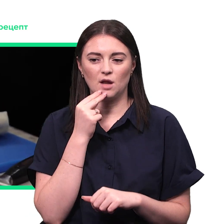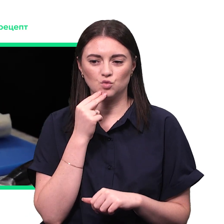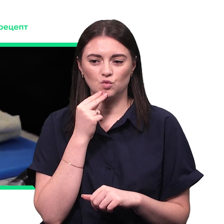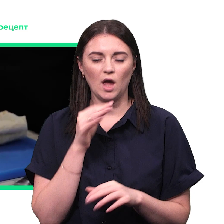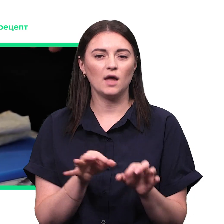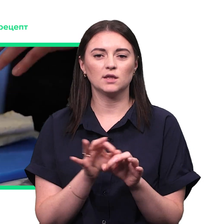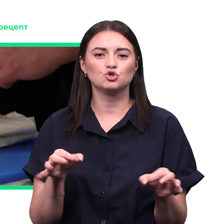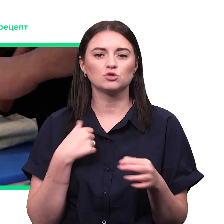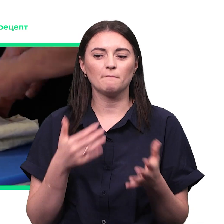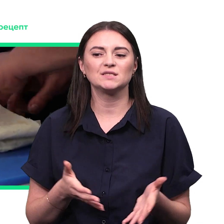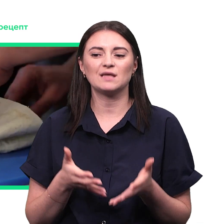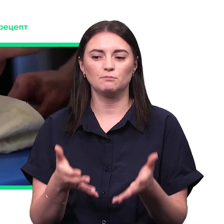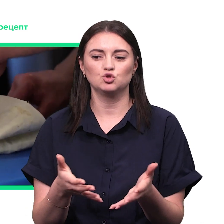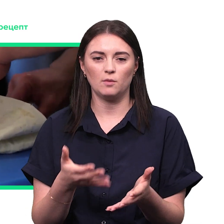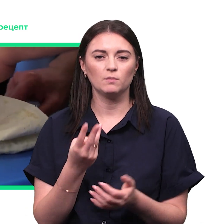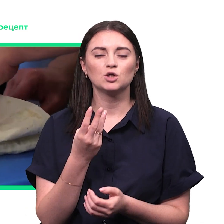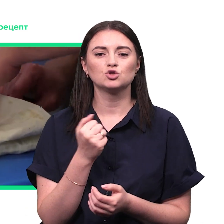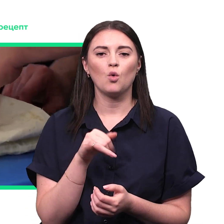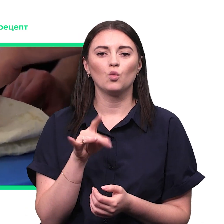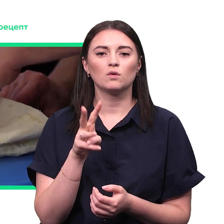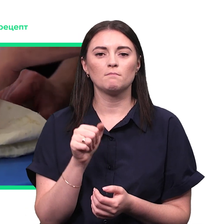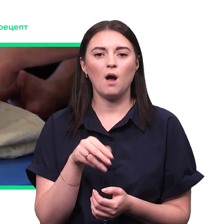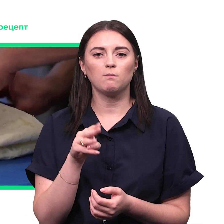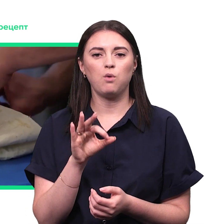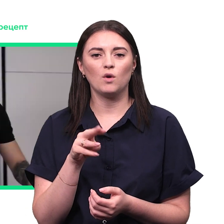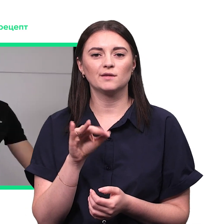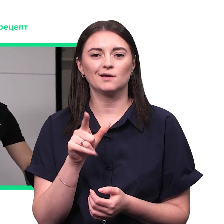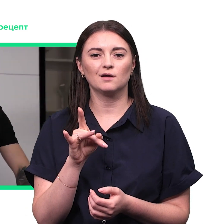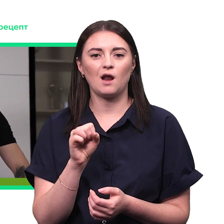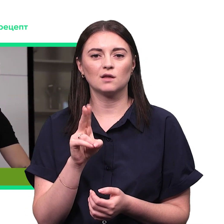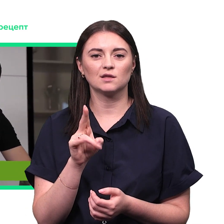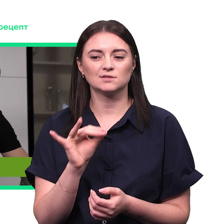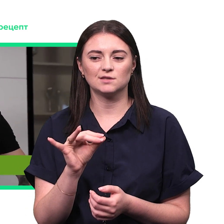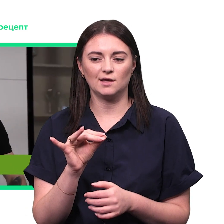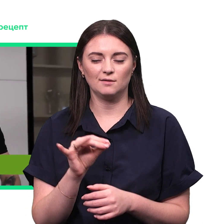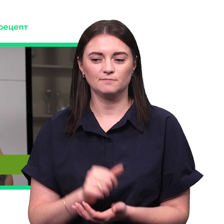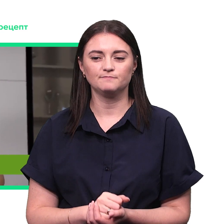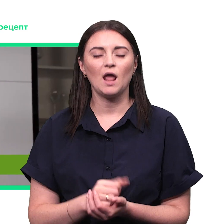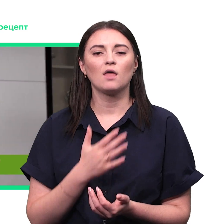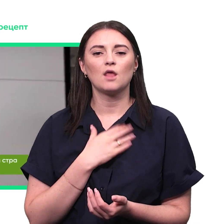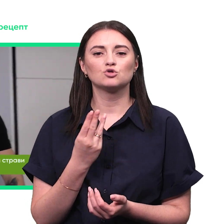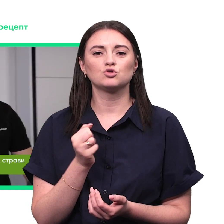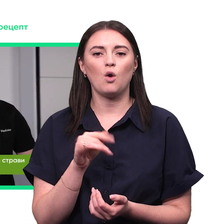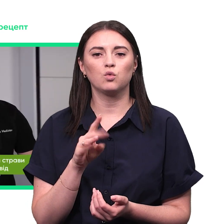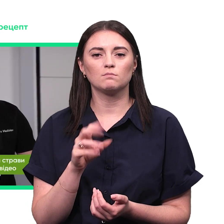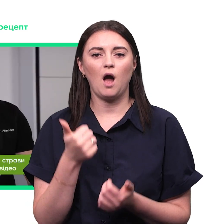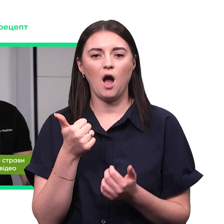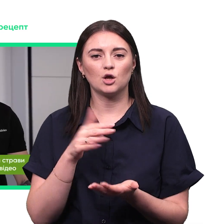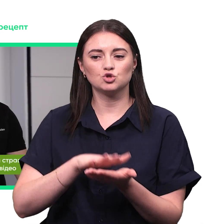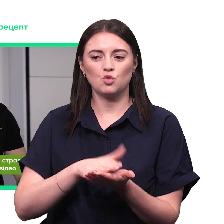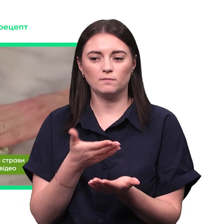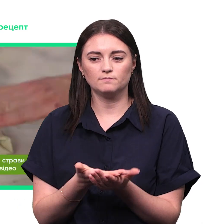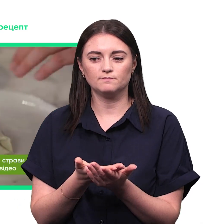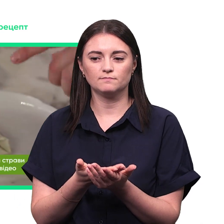Мы запечем. Шаурма по-тигрански. Да. Все, наша шаурма хорошо так поджарилась. Положим